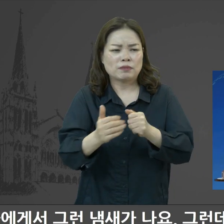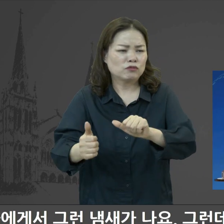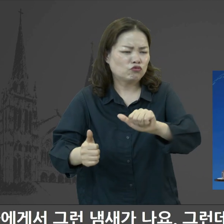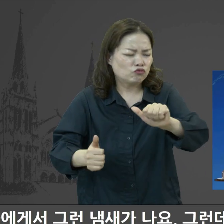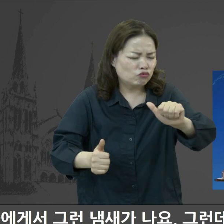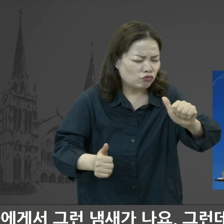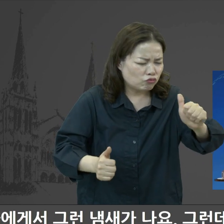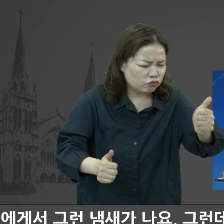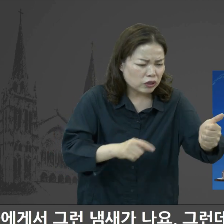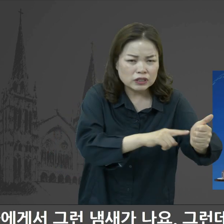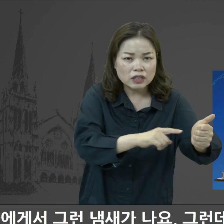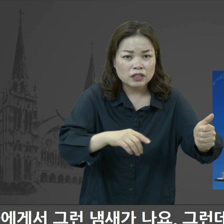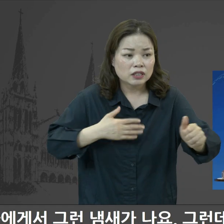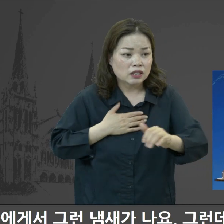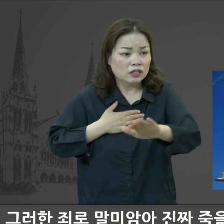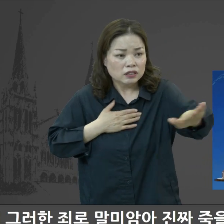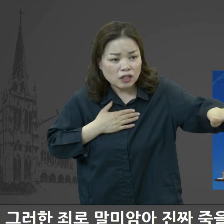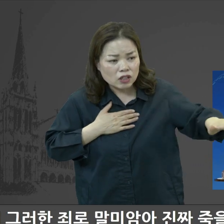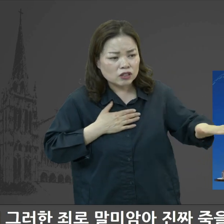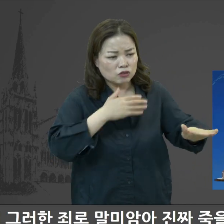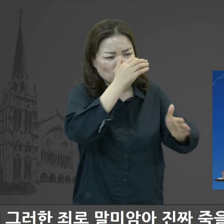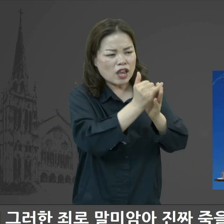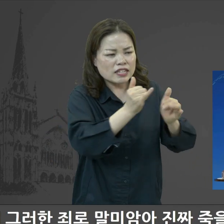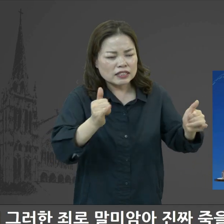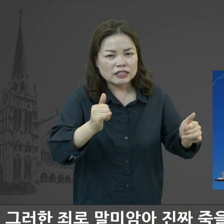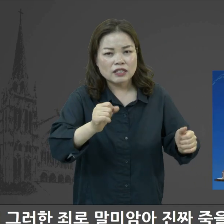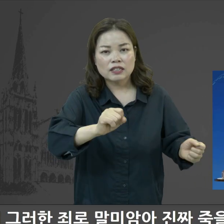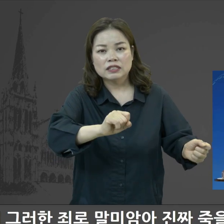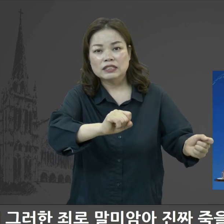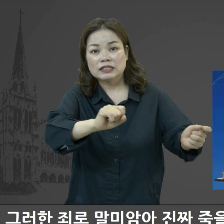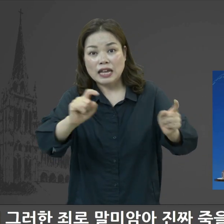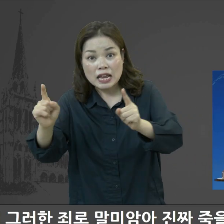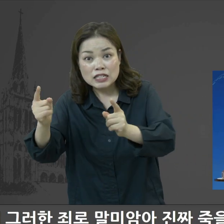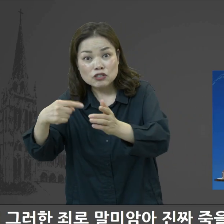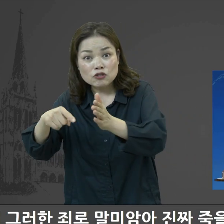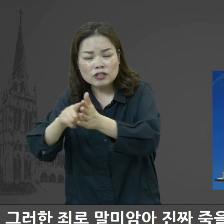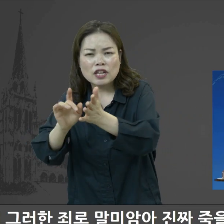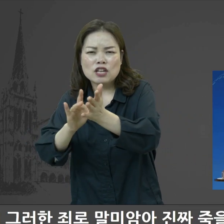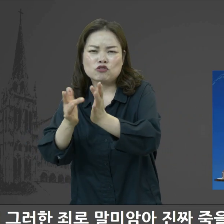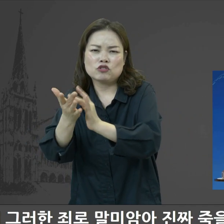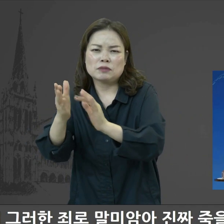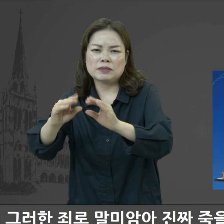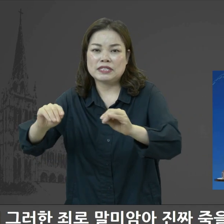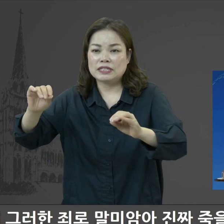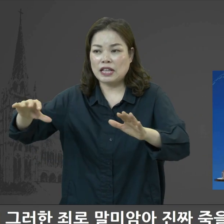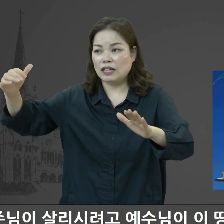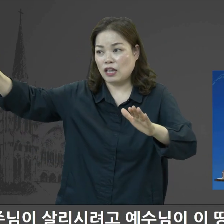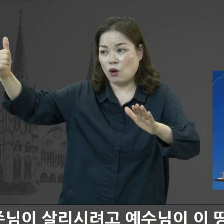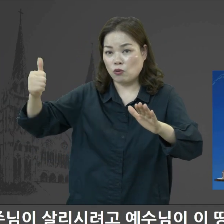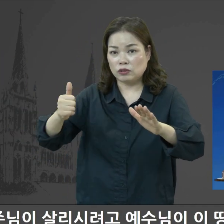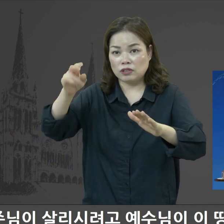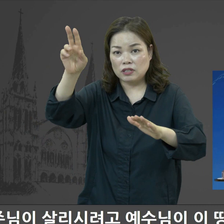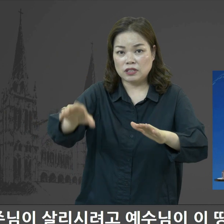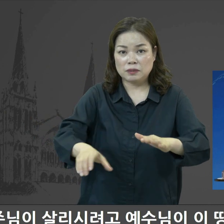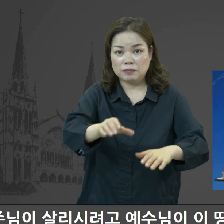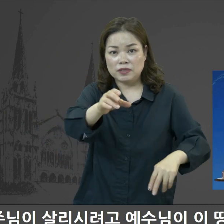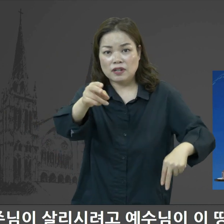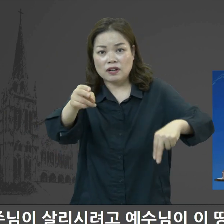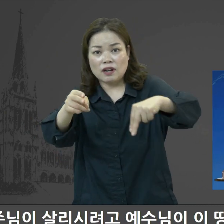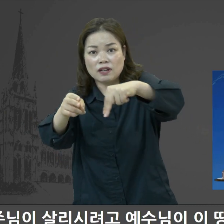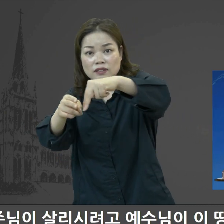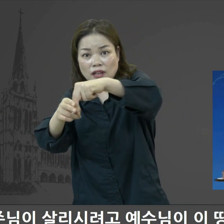죽을 수밖에 없는 저와 여러분들을 주님이 살리시려고 예수님이 이 땅에 오셔서 십자가에 지신 거예요.